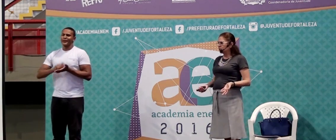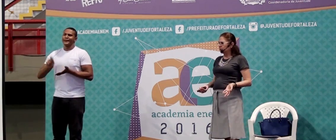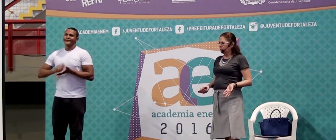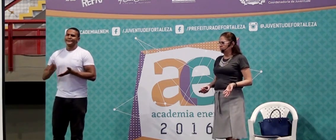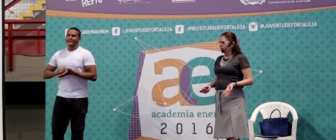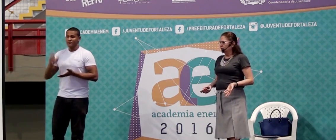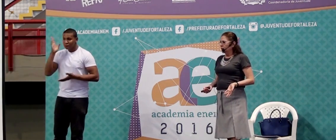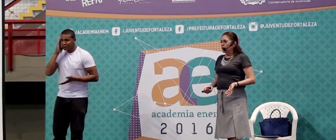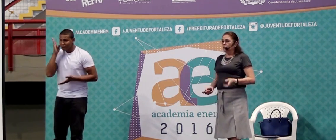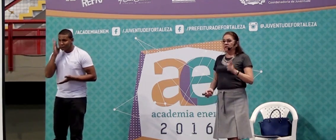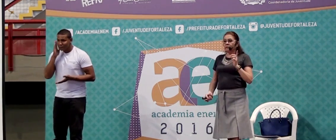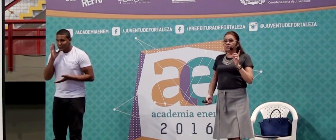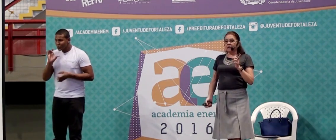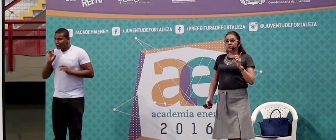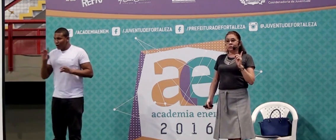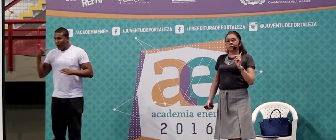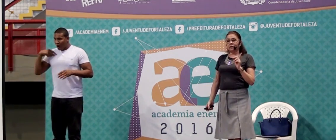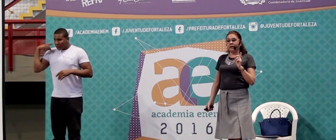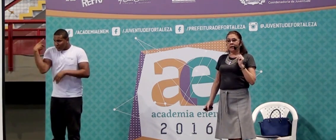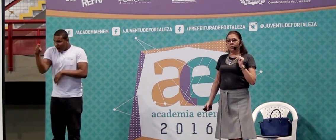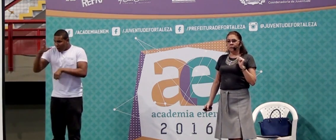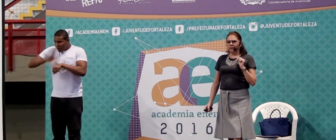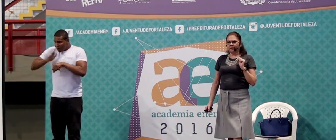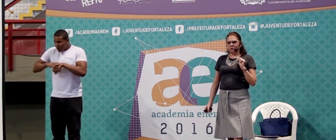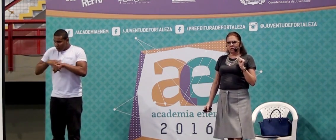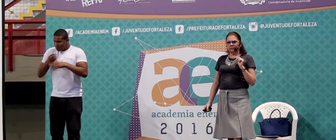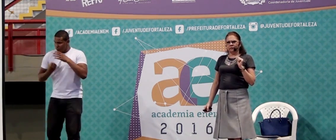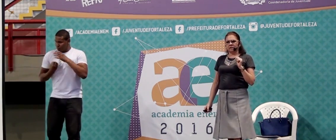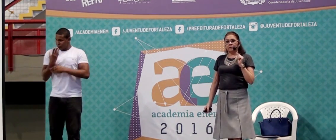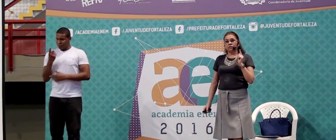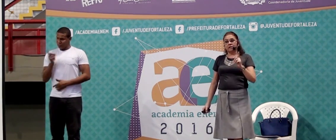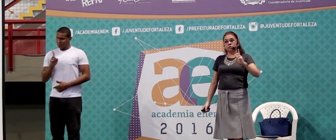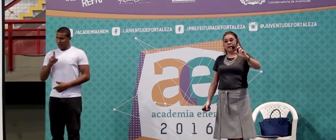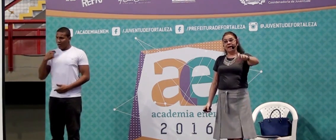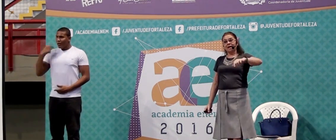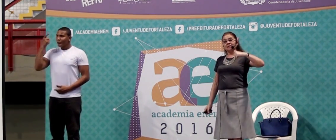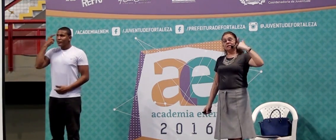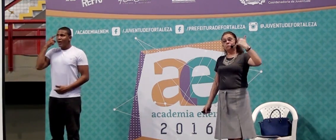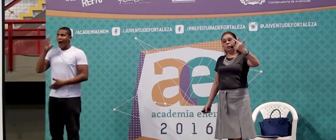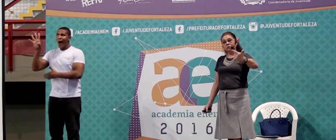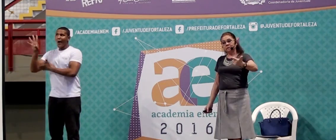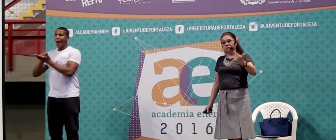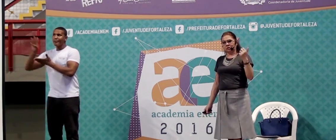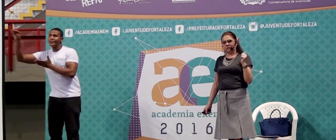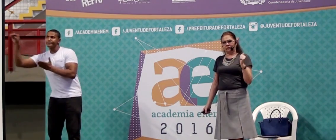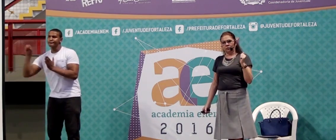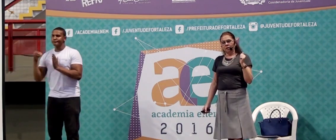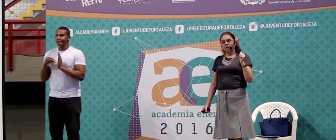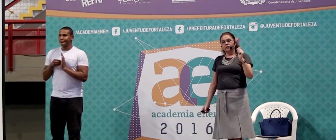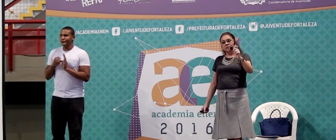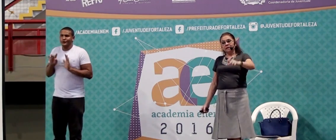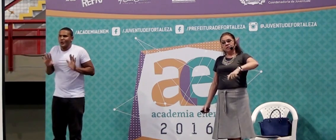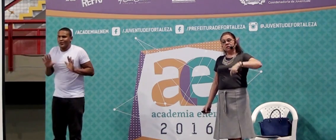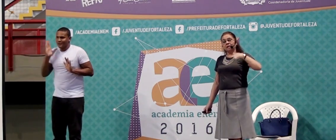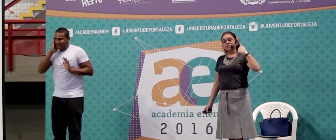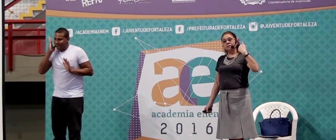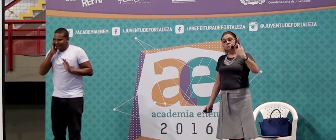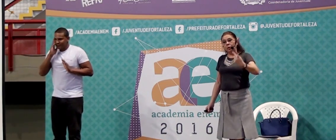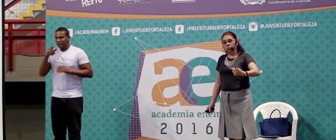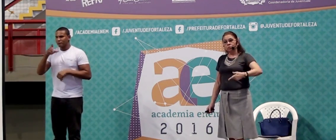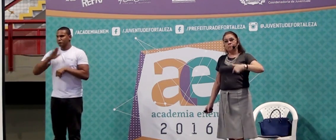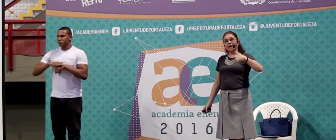publicitários dizem. O seu texto não é argumentativo, o seu texto é expositivo. Você